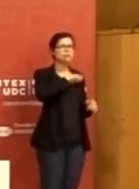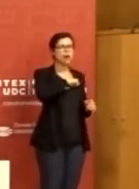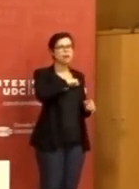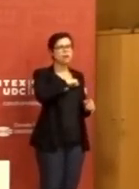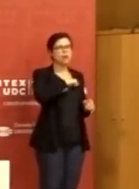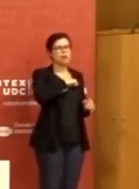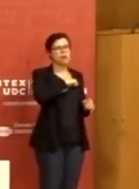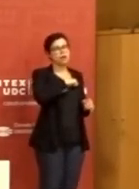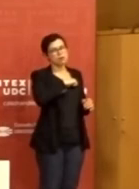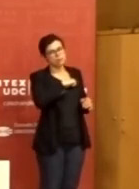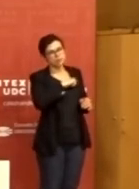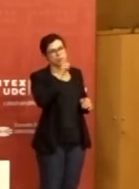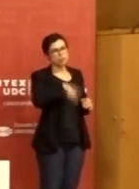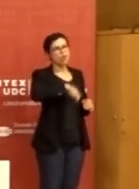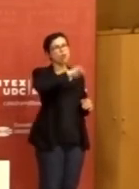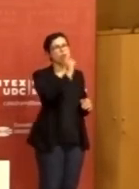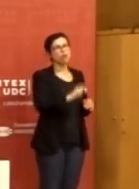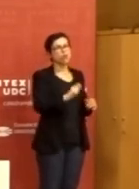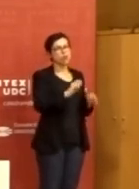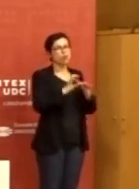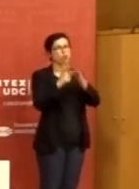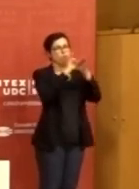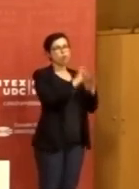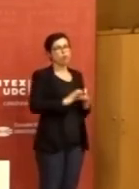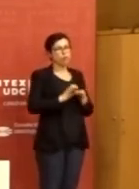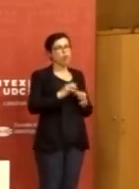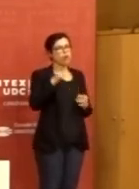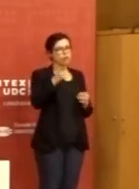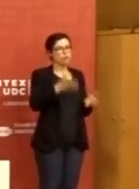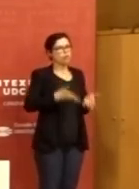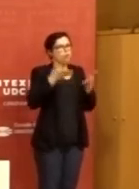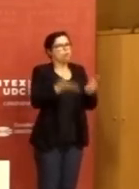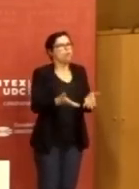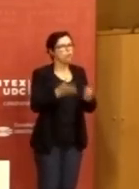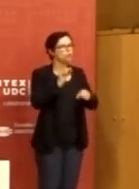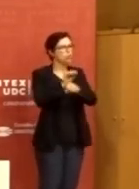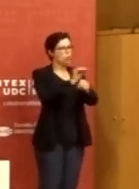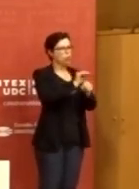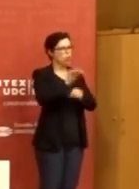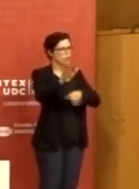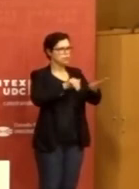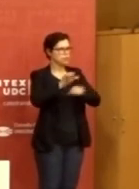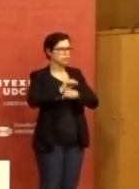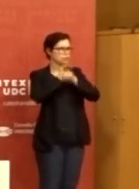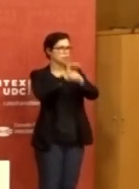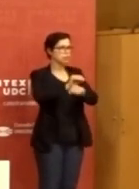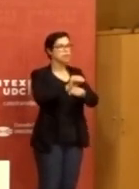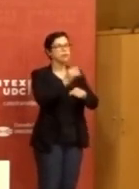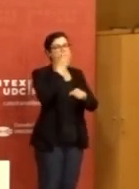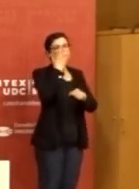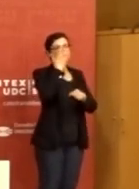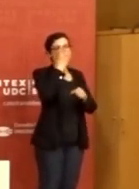hay que decirlo, gracias a que la Fundación 11 ha publicado una convocatoria de subvenciones, ¿no? Y la Fundación